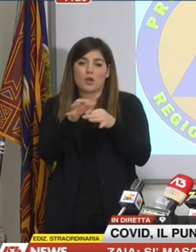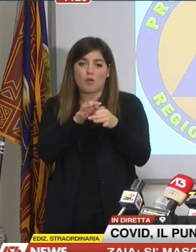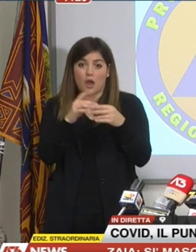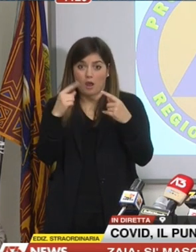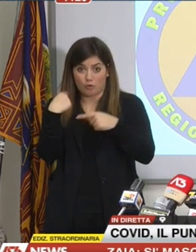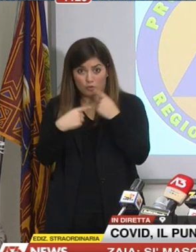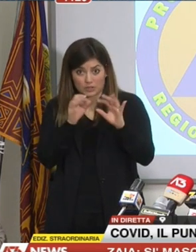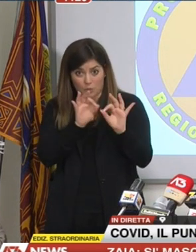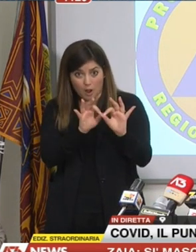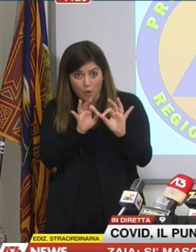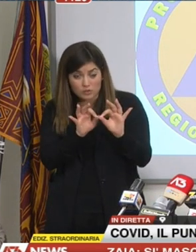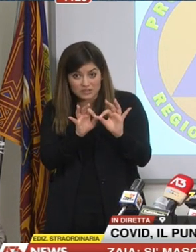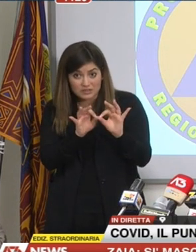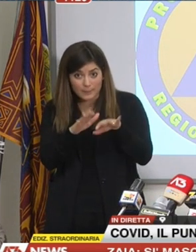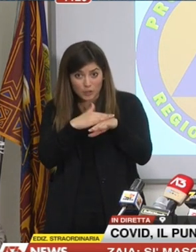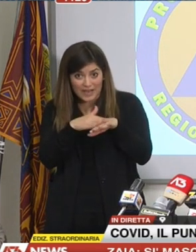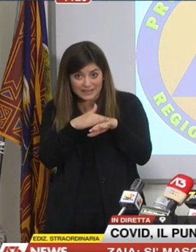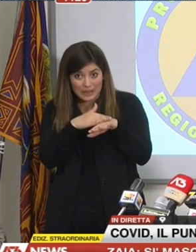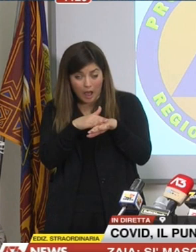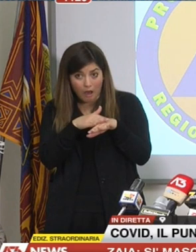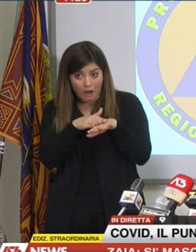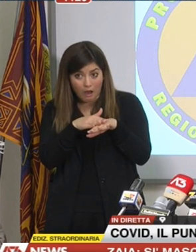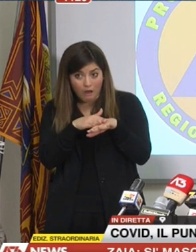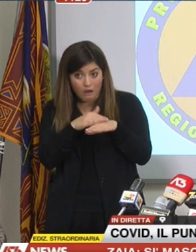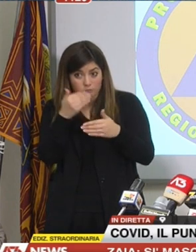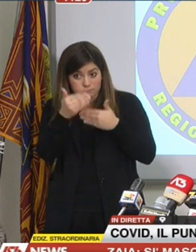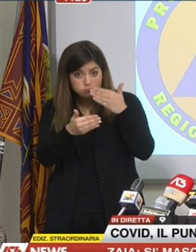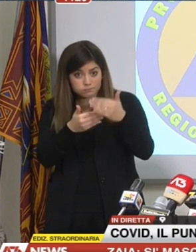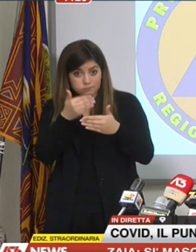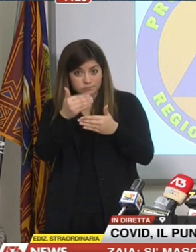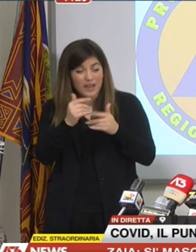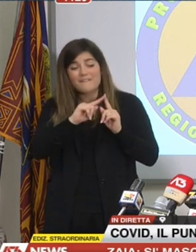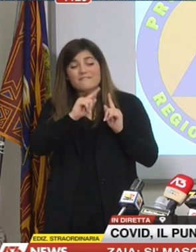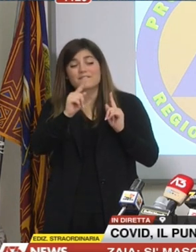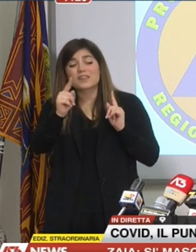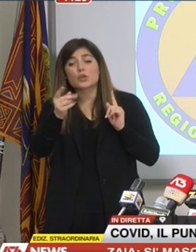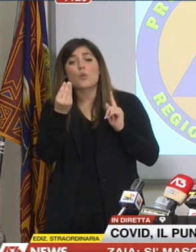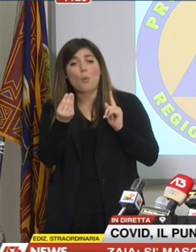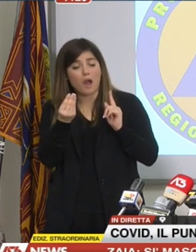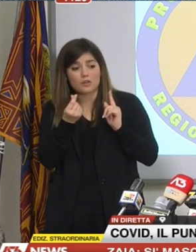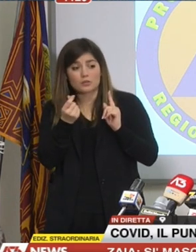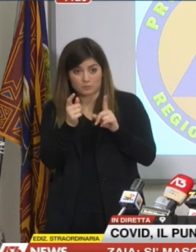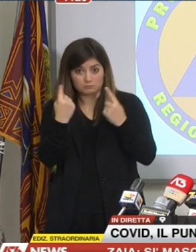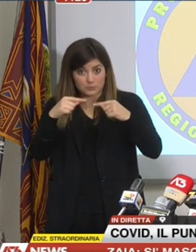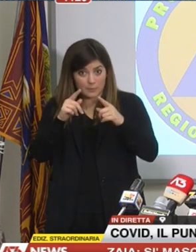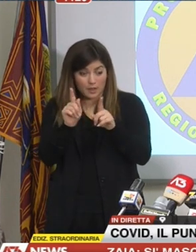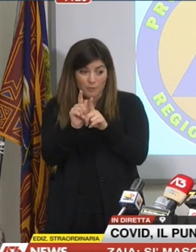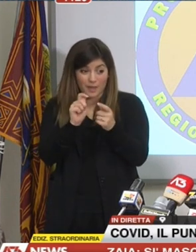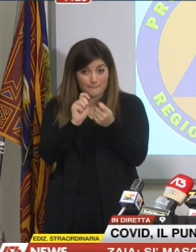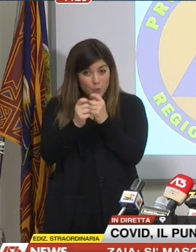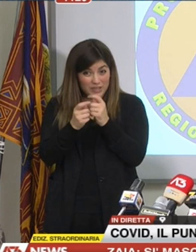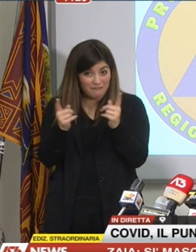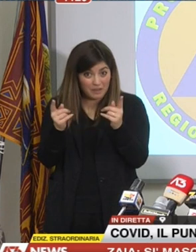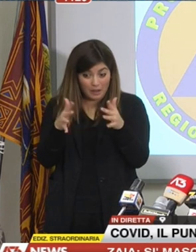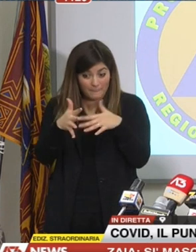questo tipo di modalità e per quanto tempo, insomma, lei si aspetta una modifica breve, una